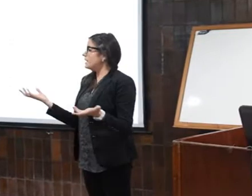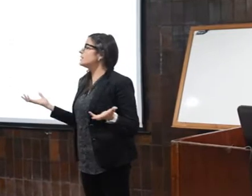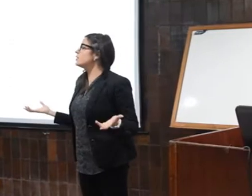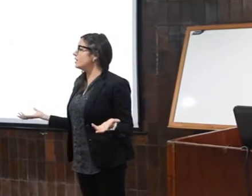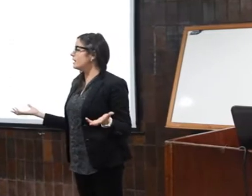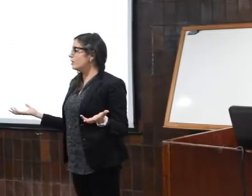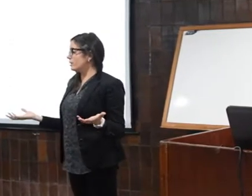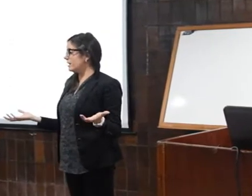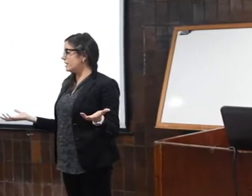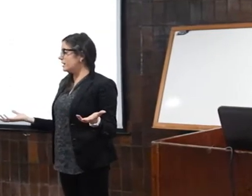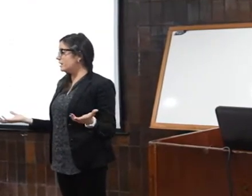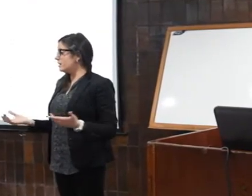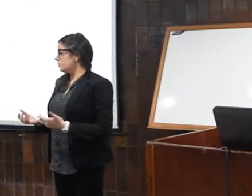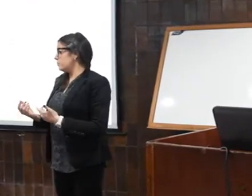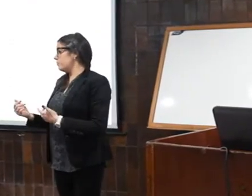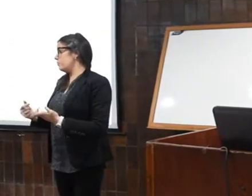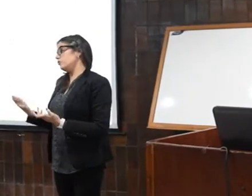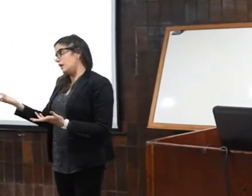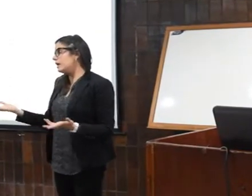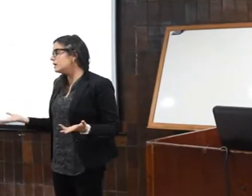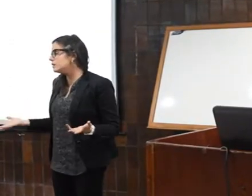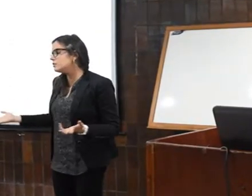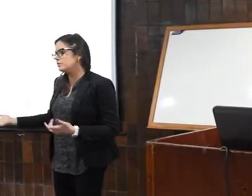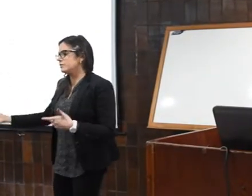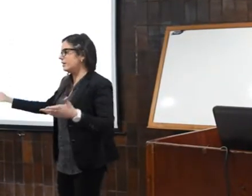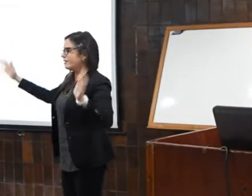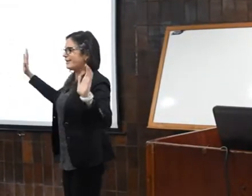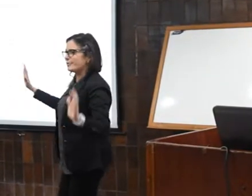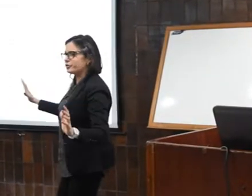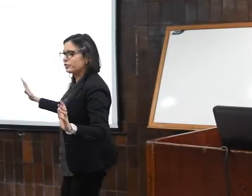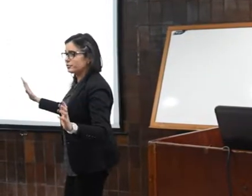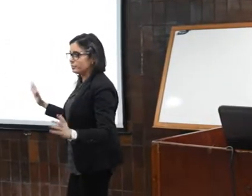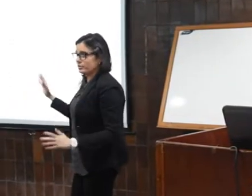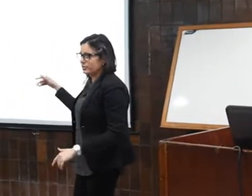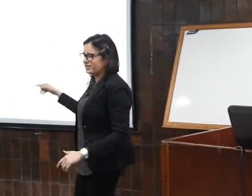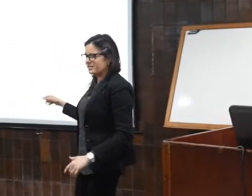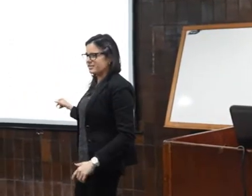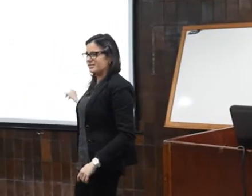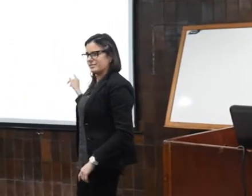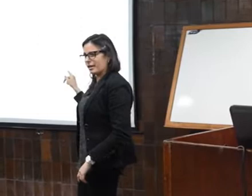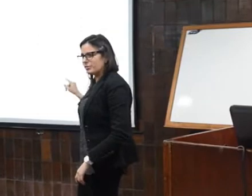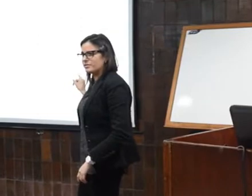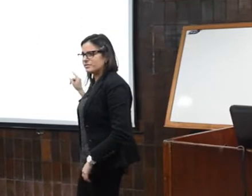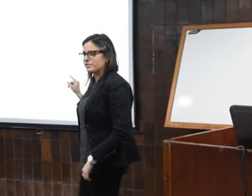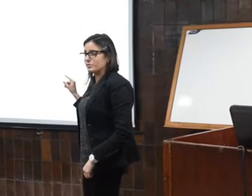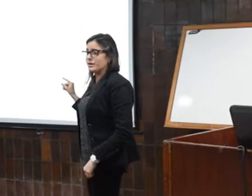para eres mi hermana está ganando necesitas para todos